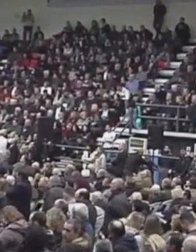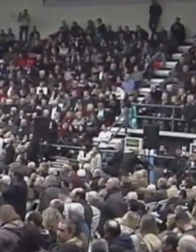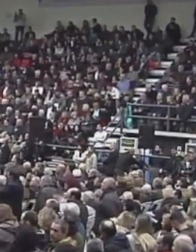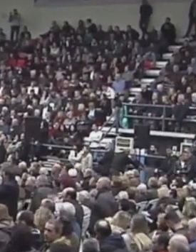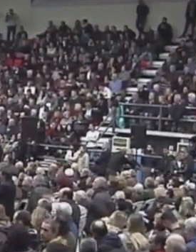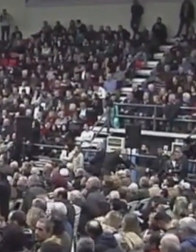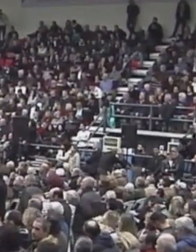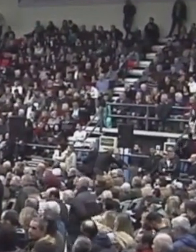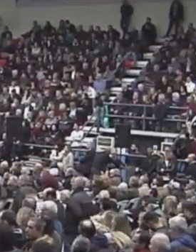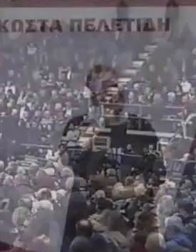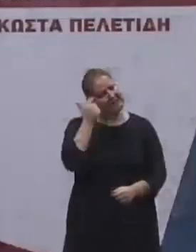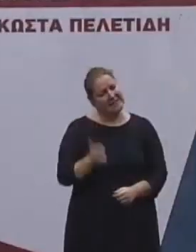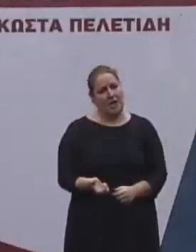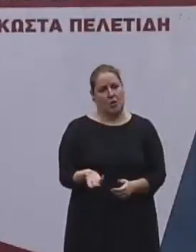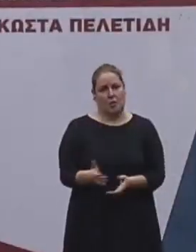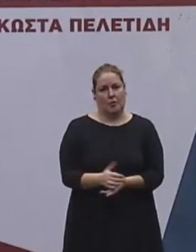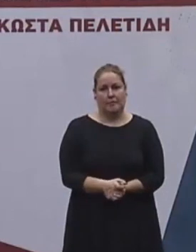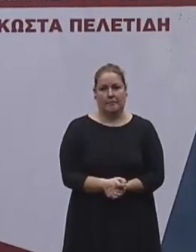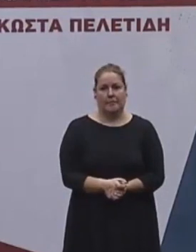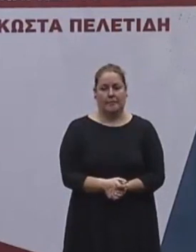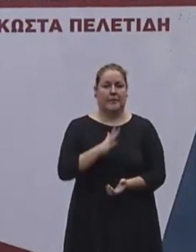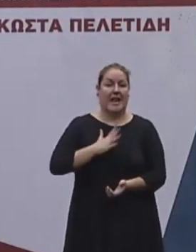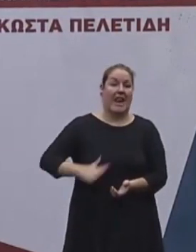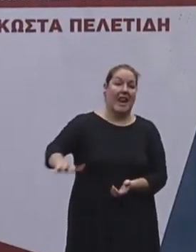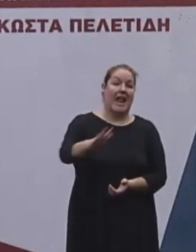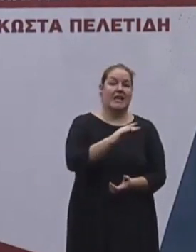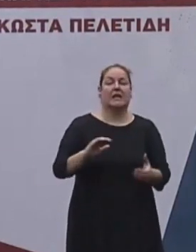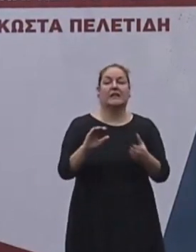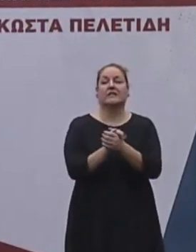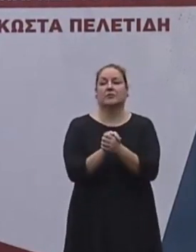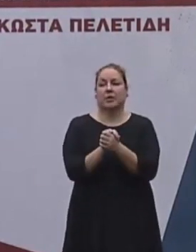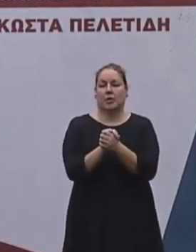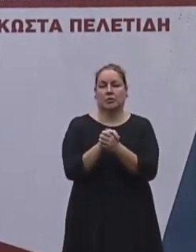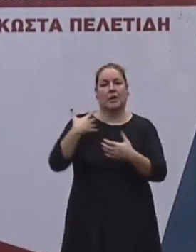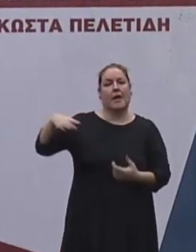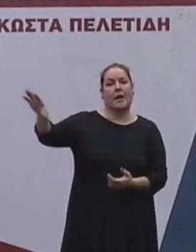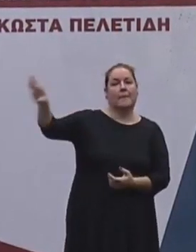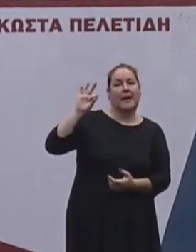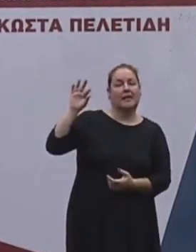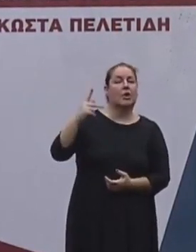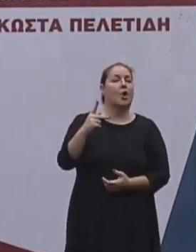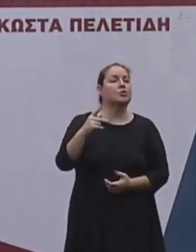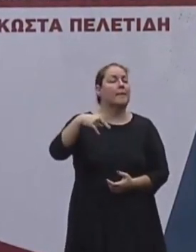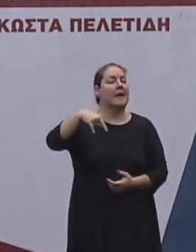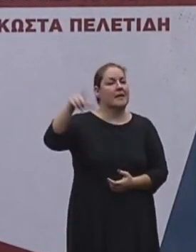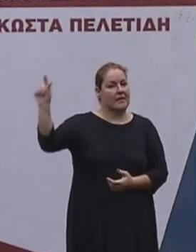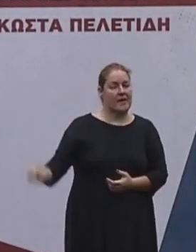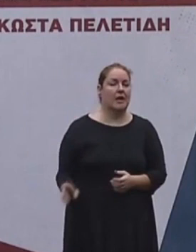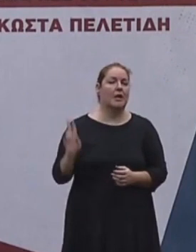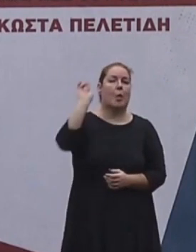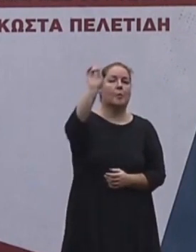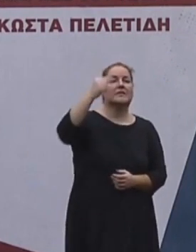Ήδη οι πολίτες τον γνωρίζουν. Η Λαϊκή Συσπήρωση επέλεξε τον Κώστα Πελετίδη για υποψήφιο